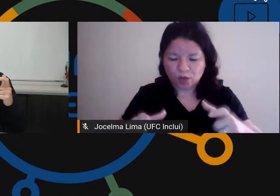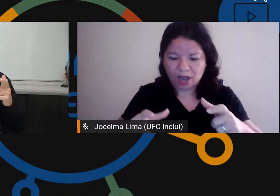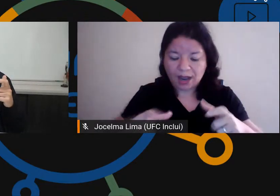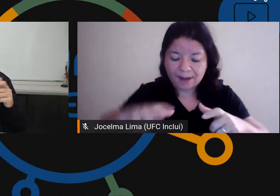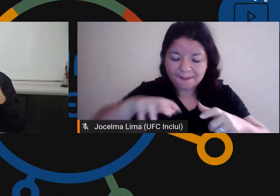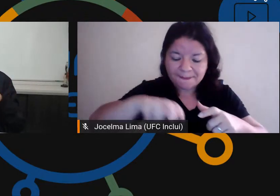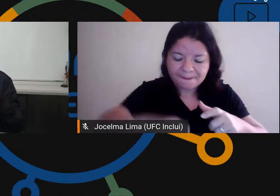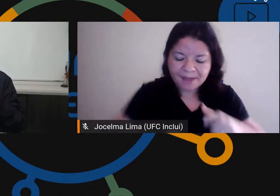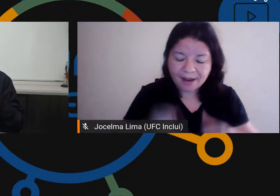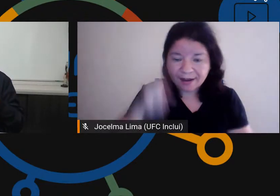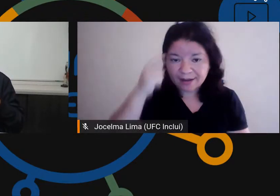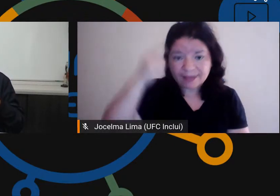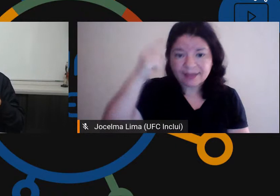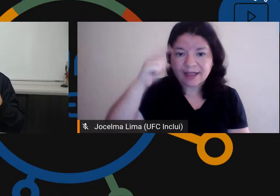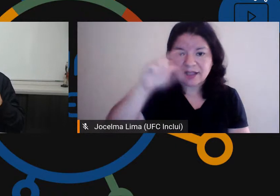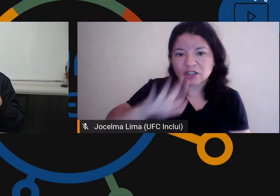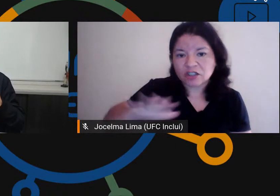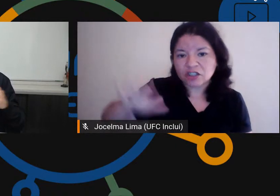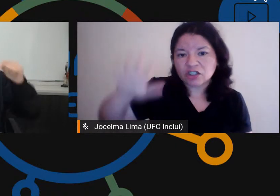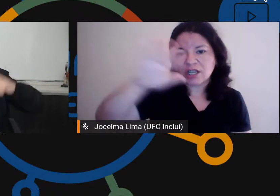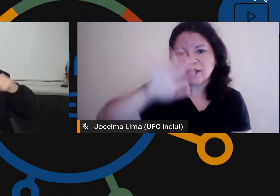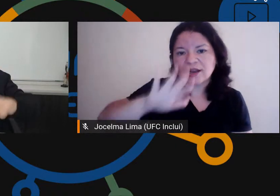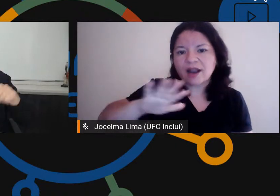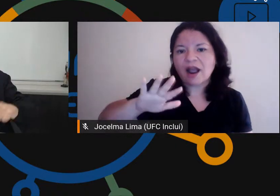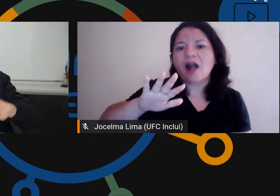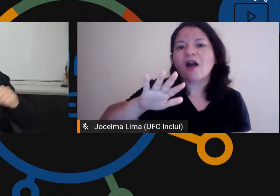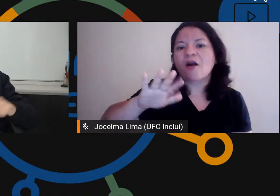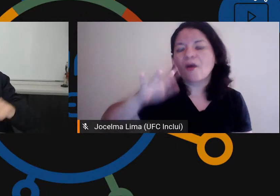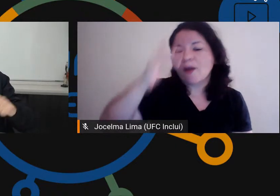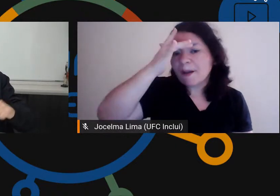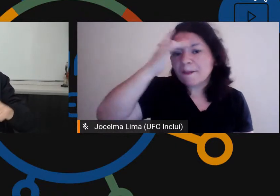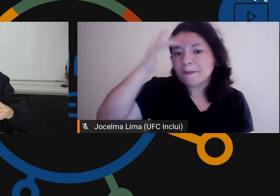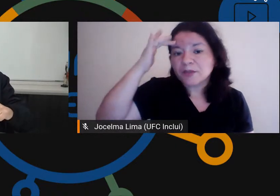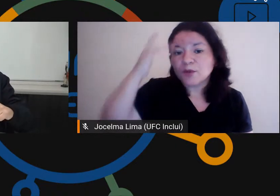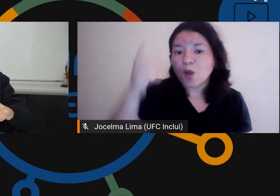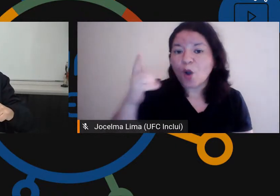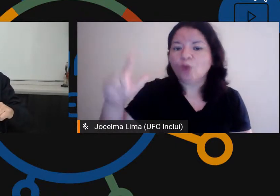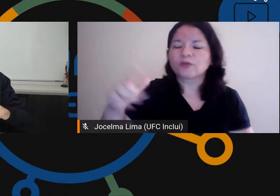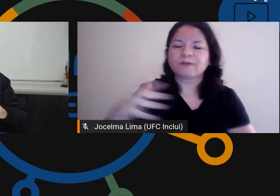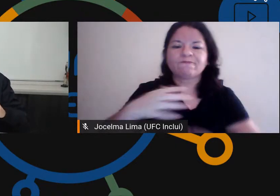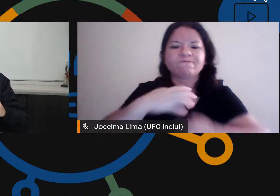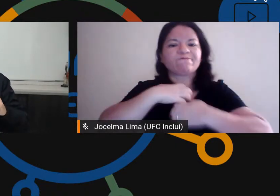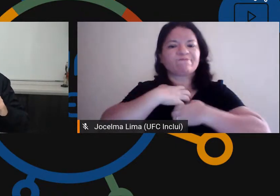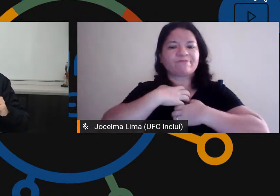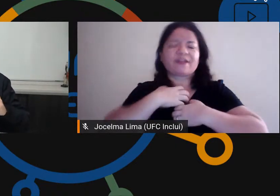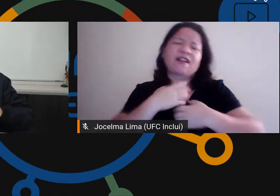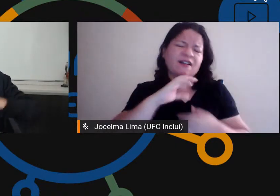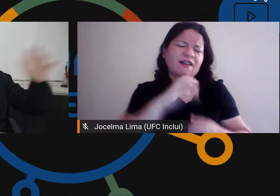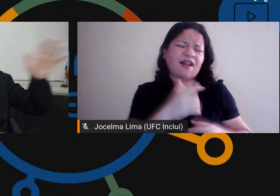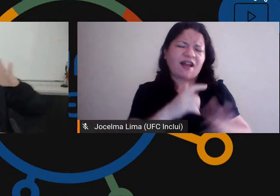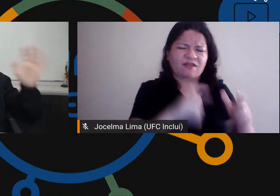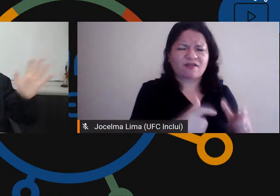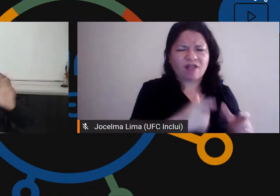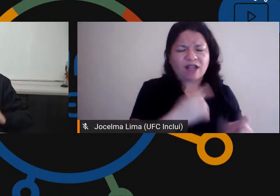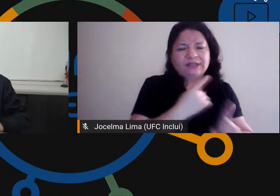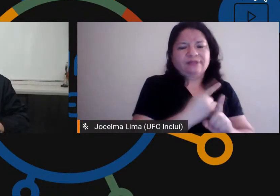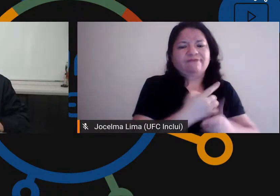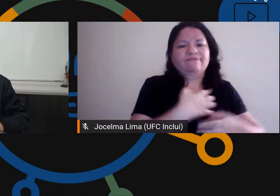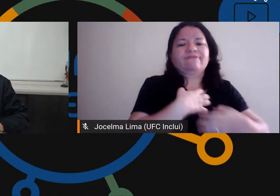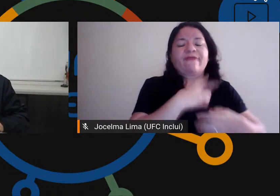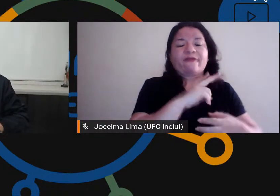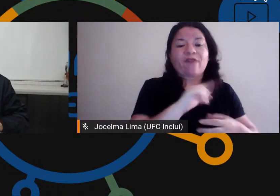essas ideias gerais vão agir em pessoas, além das locais, óbvio que nas locais vai agir, mas vai agir também em pessoas de